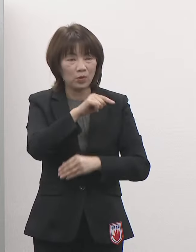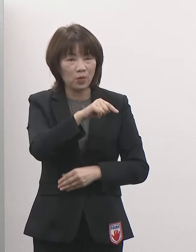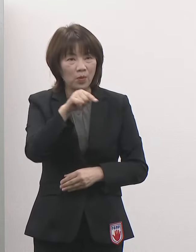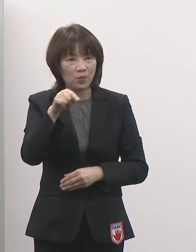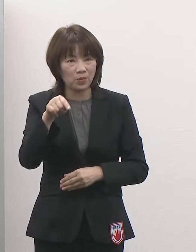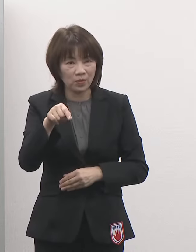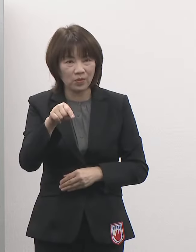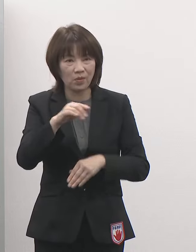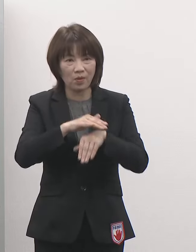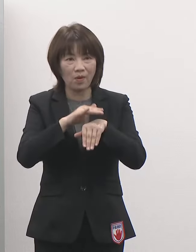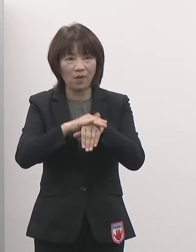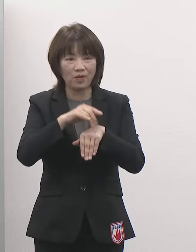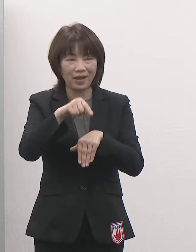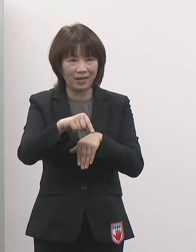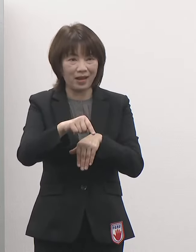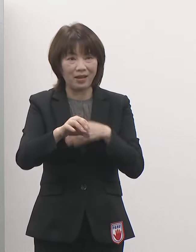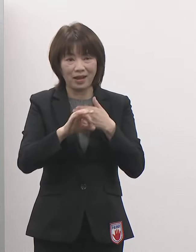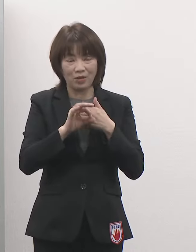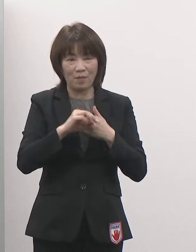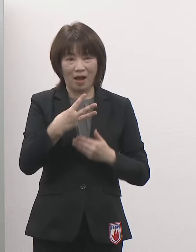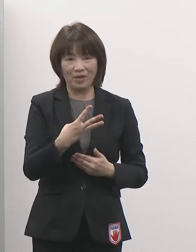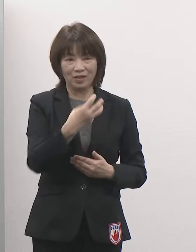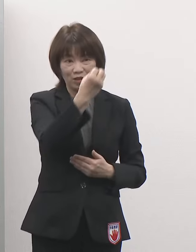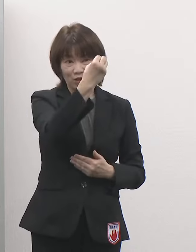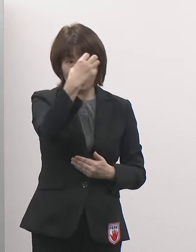ですね、三つ星のレストランの